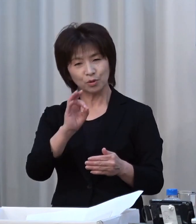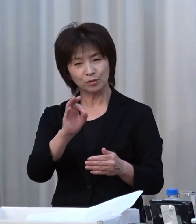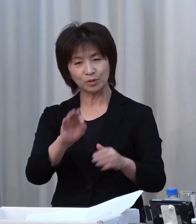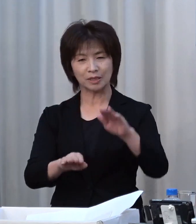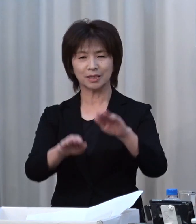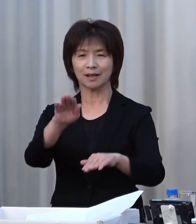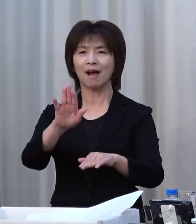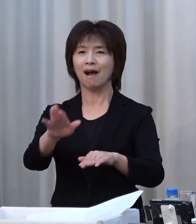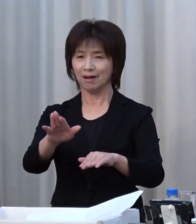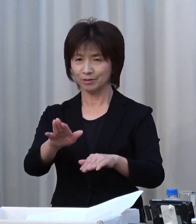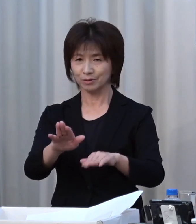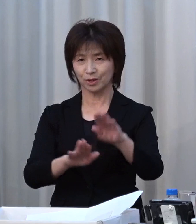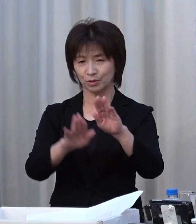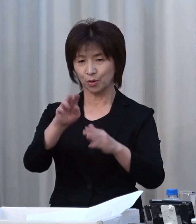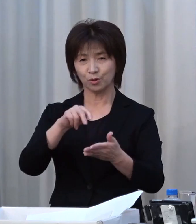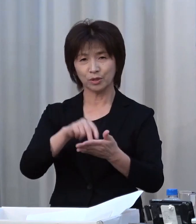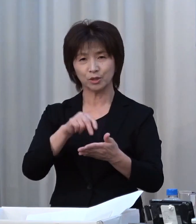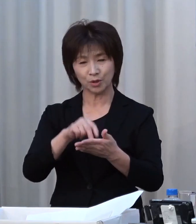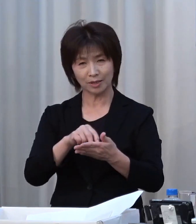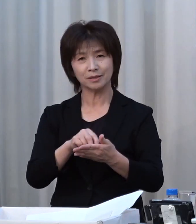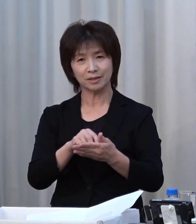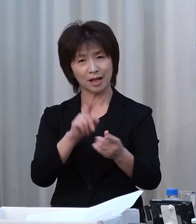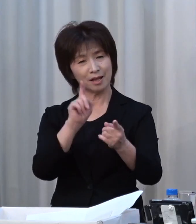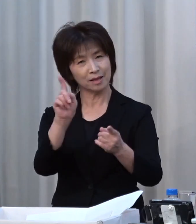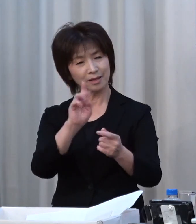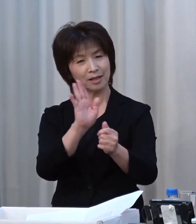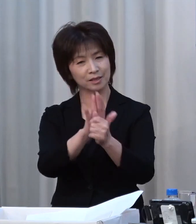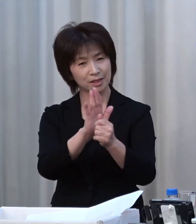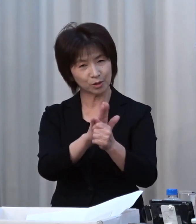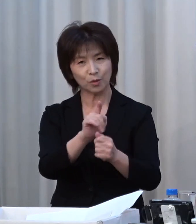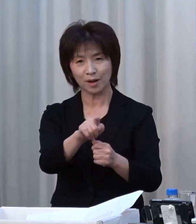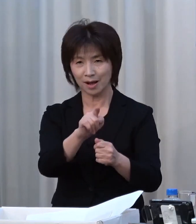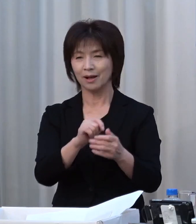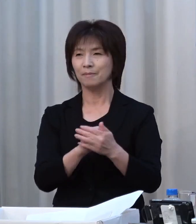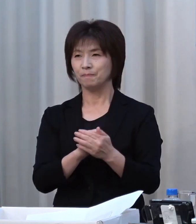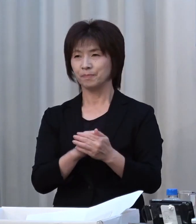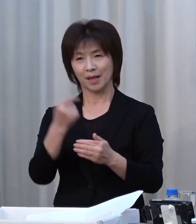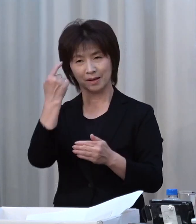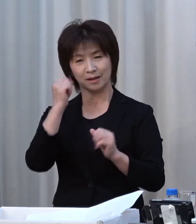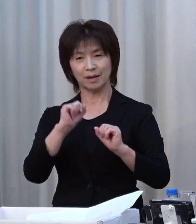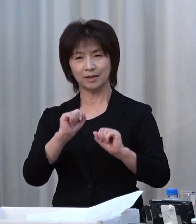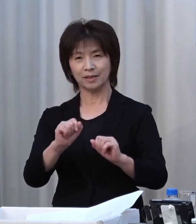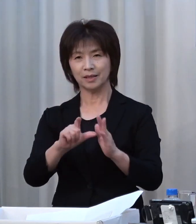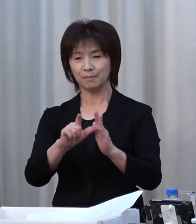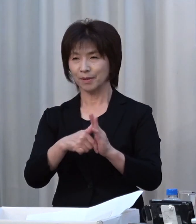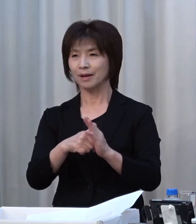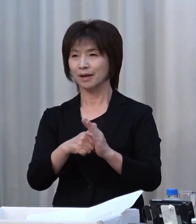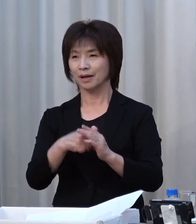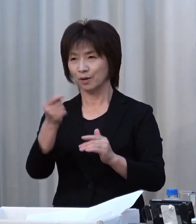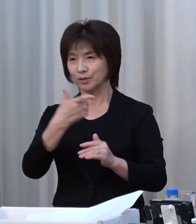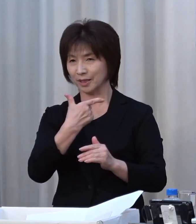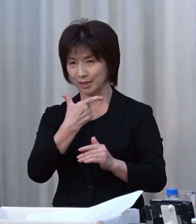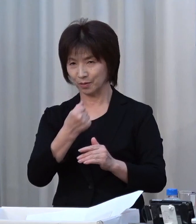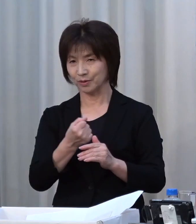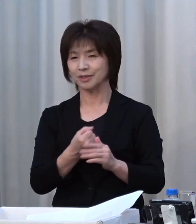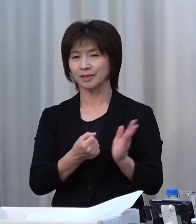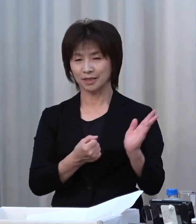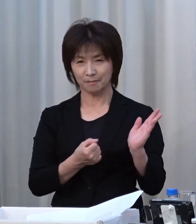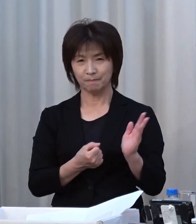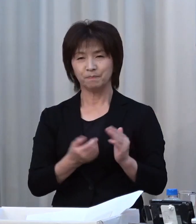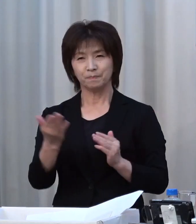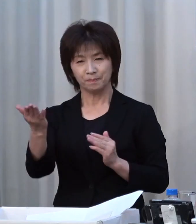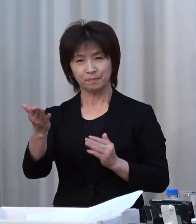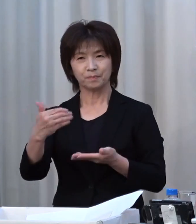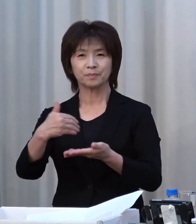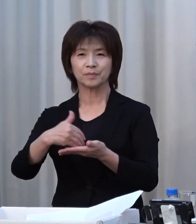があるという状況について何かこう支援なり考えていらっしゃれば教えていただきたいなと。 記者さ